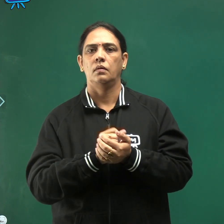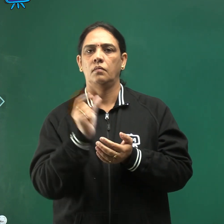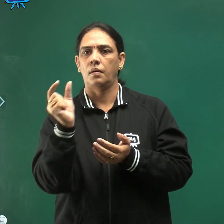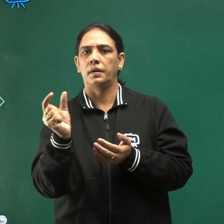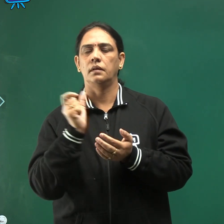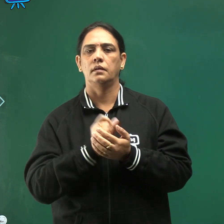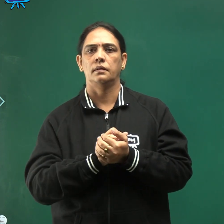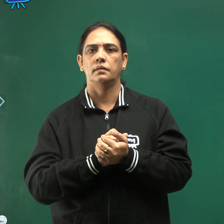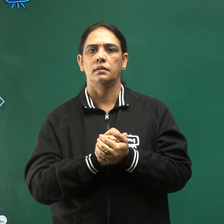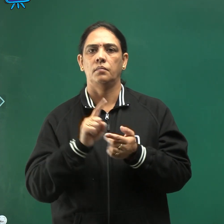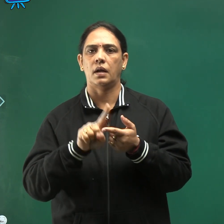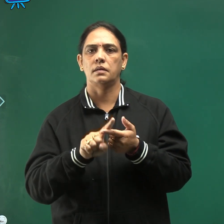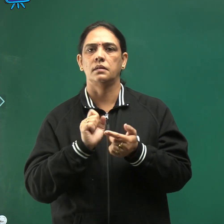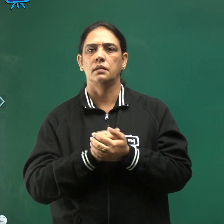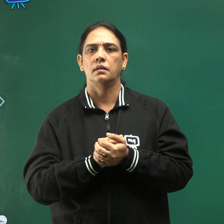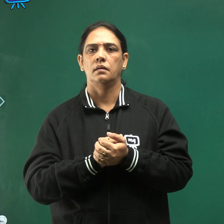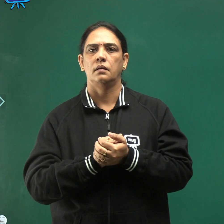वह पद प्लस